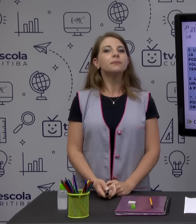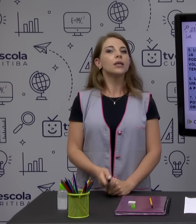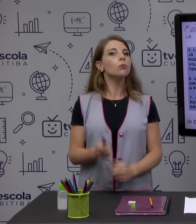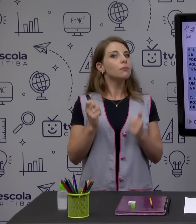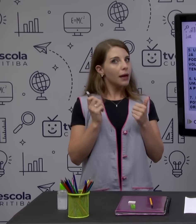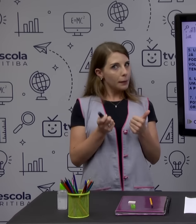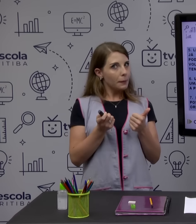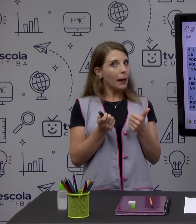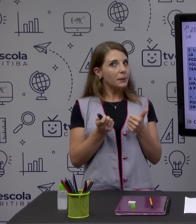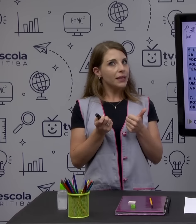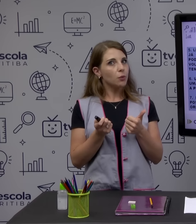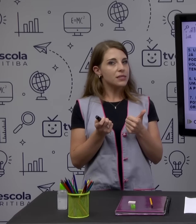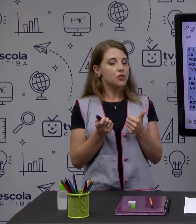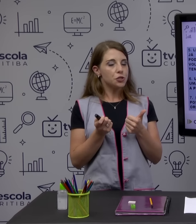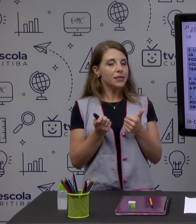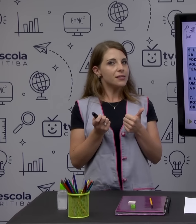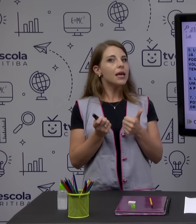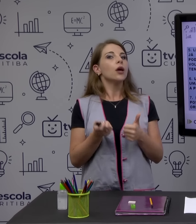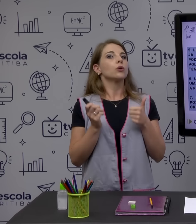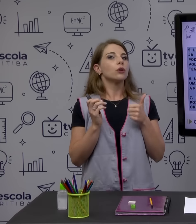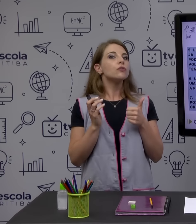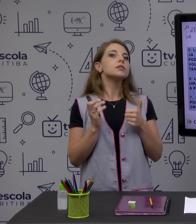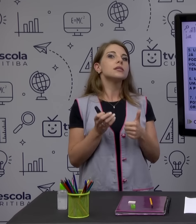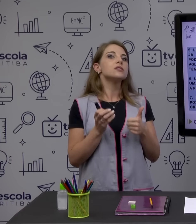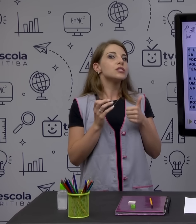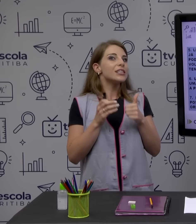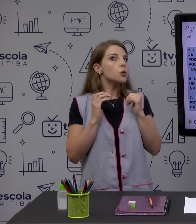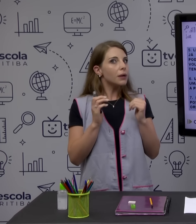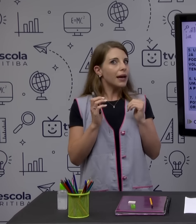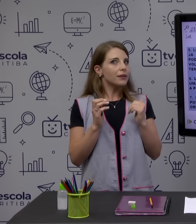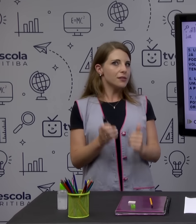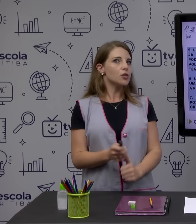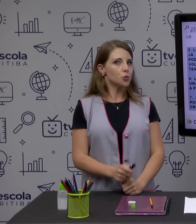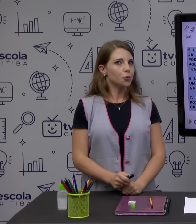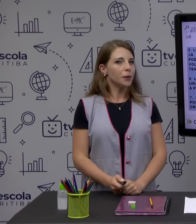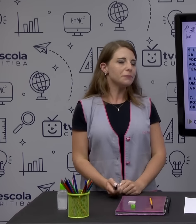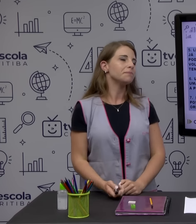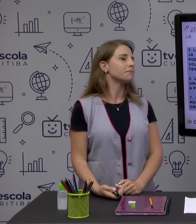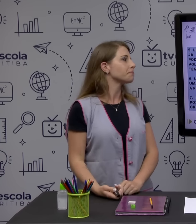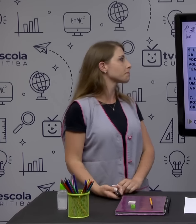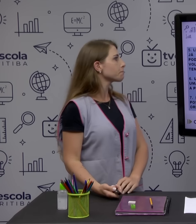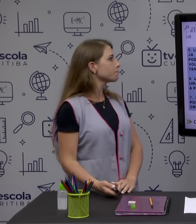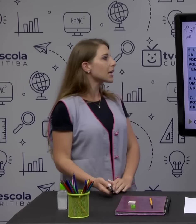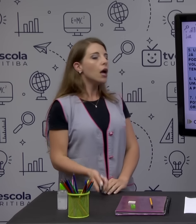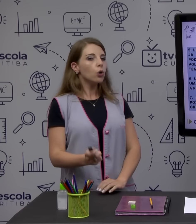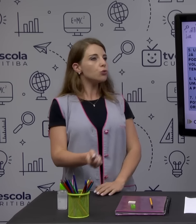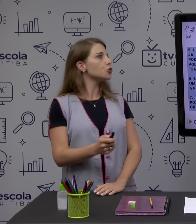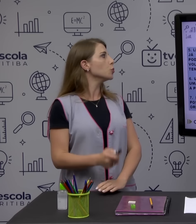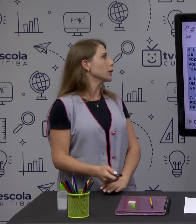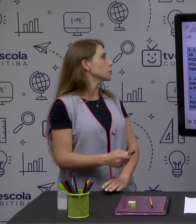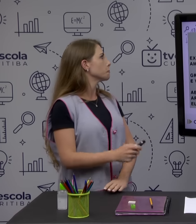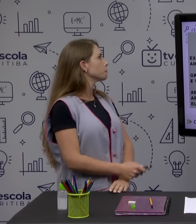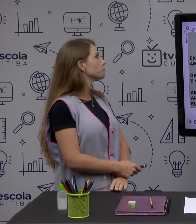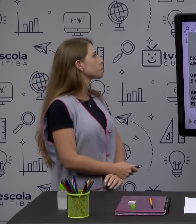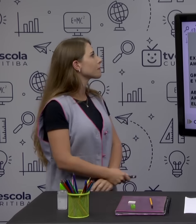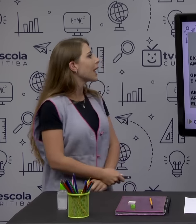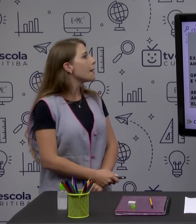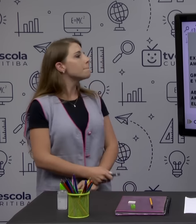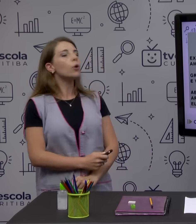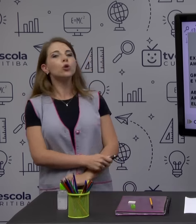Então, aprenderam essas dicas? Eu quero que vocês estejam craque nesse assunto, hein? Continuando.